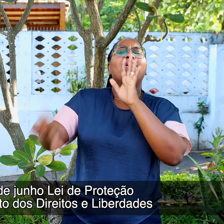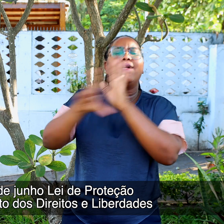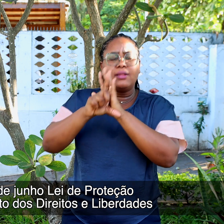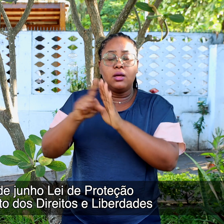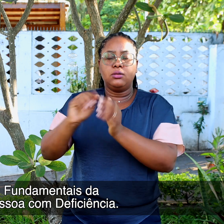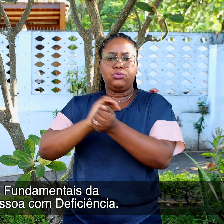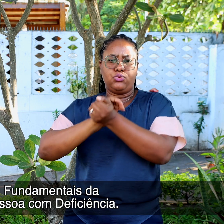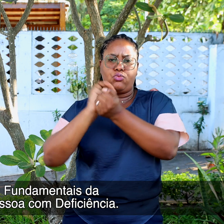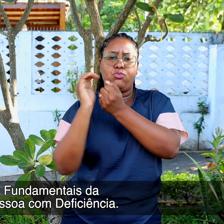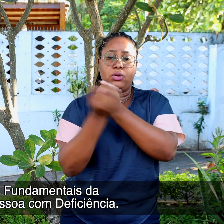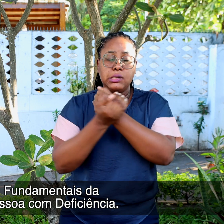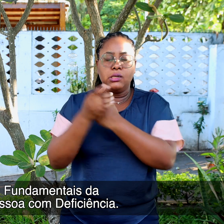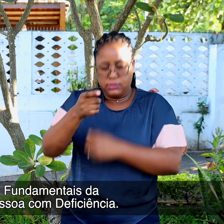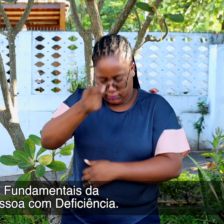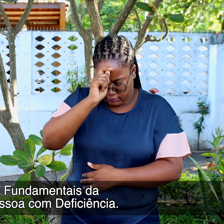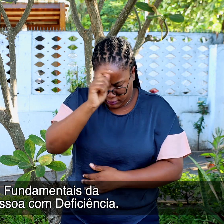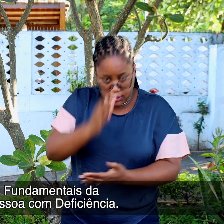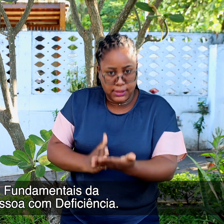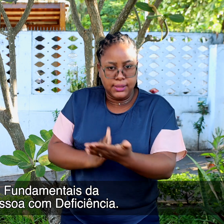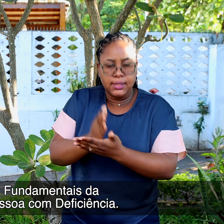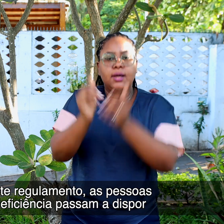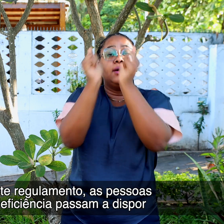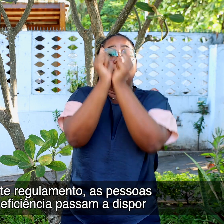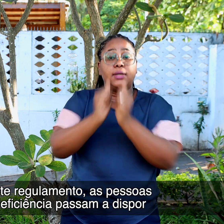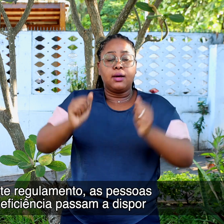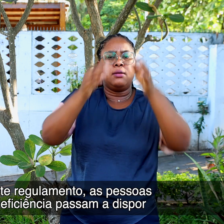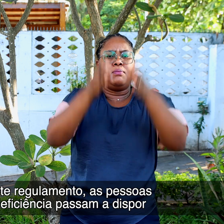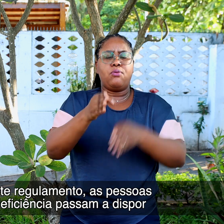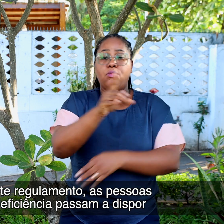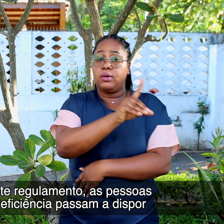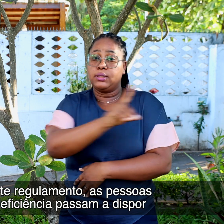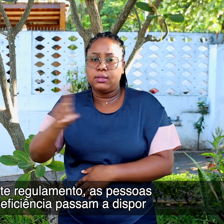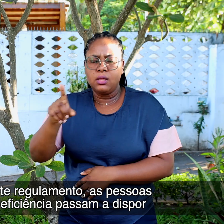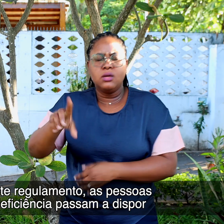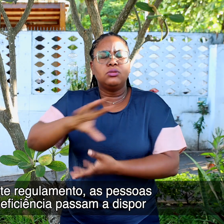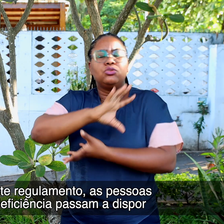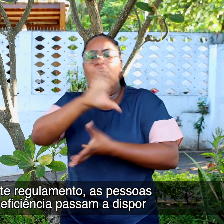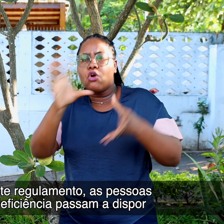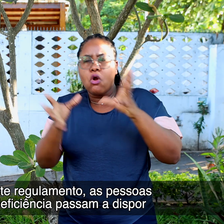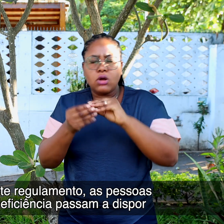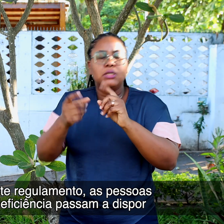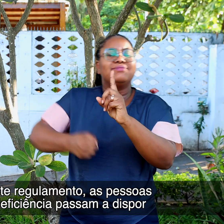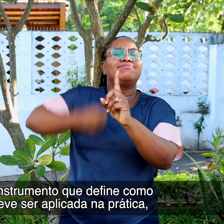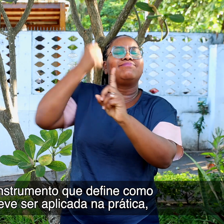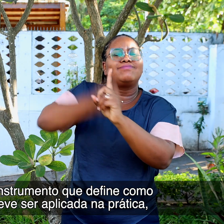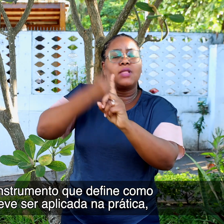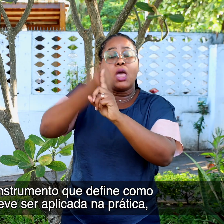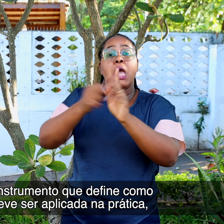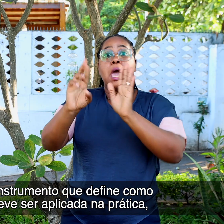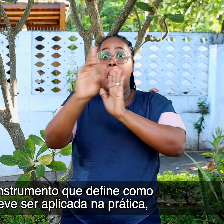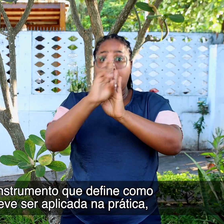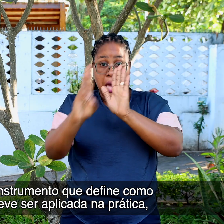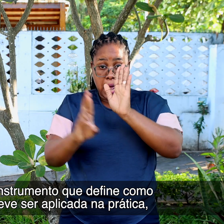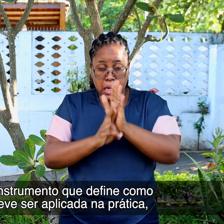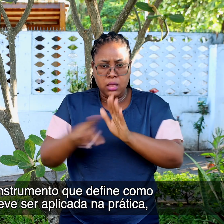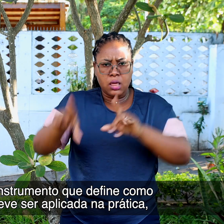e Liberdades Fundamentais da Pessoa com Deficiência. Com este regulamento, as pessoas com deficiência passam a dispor de um instrumento que